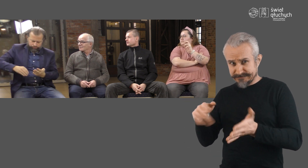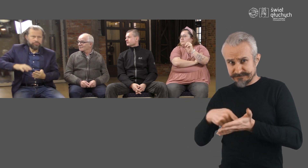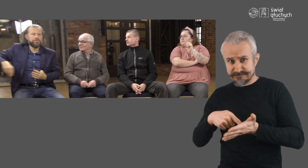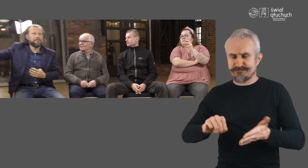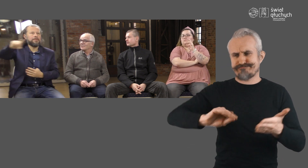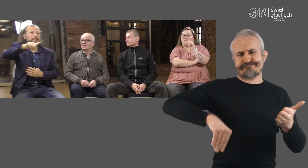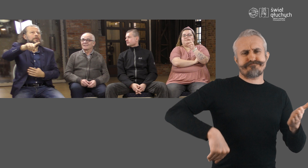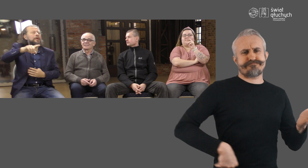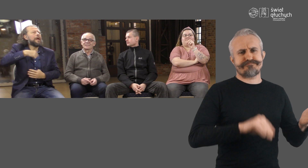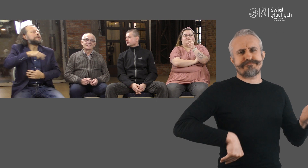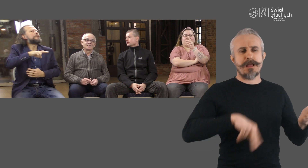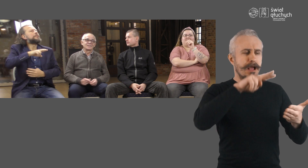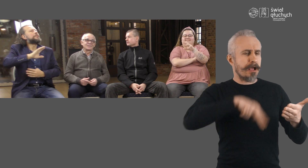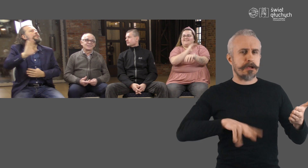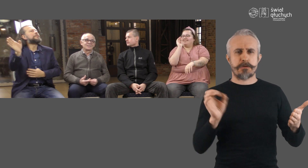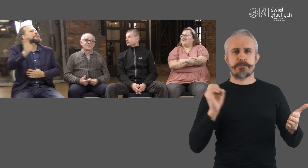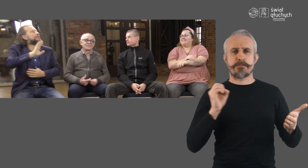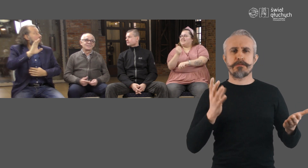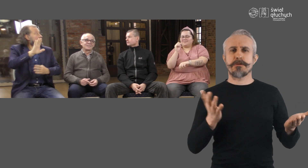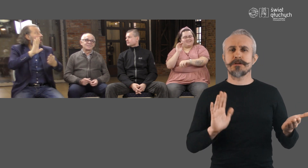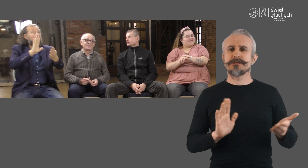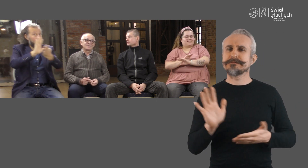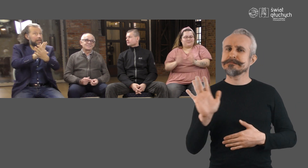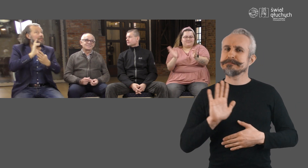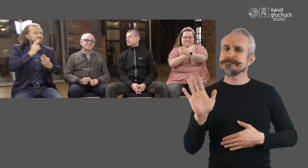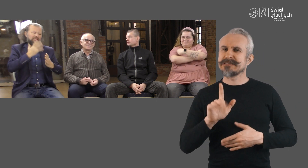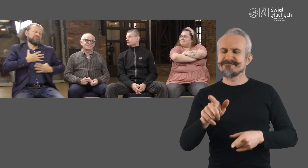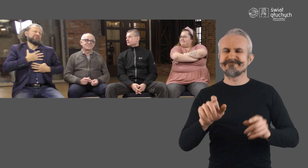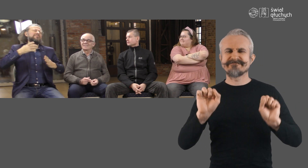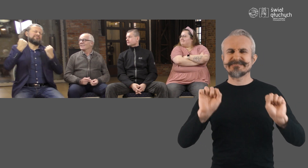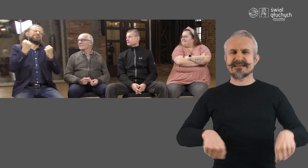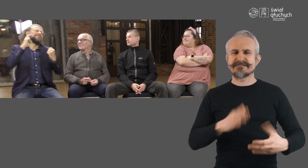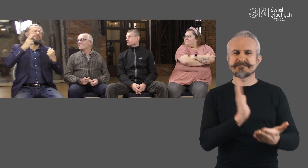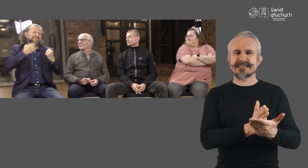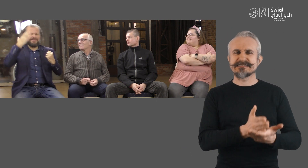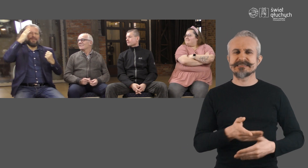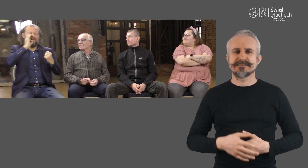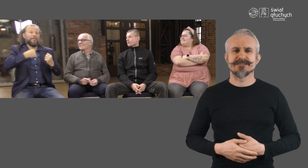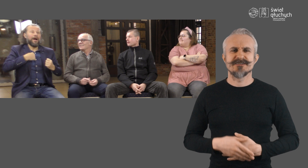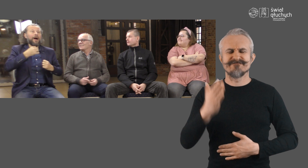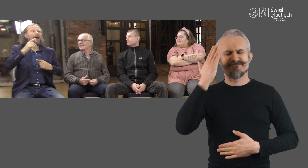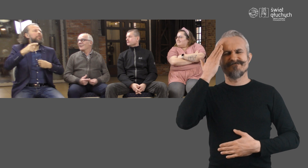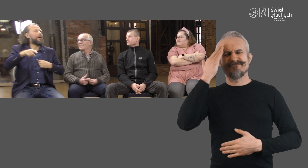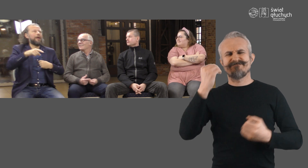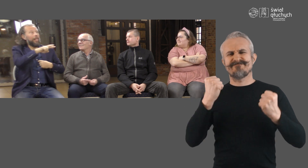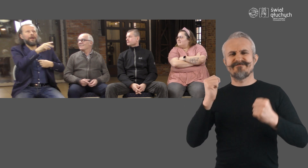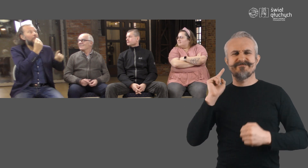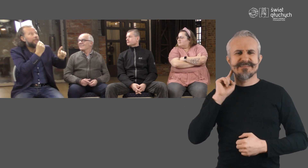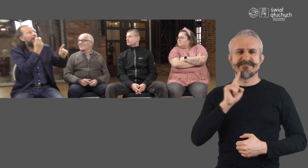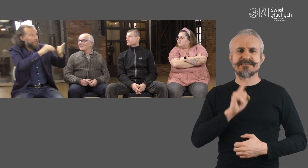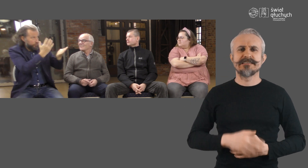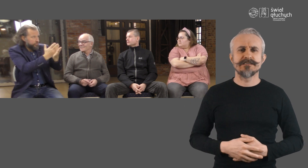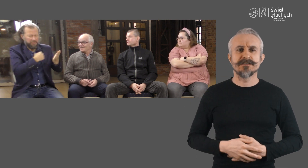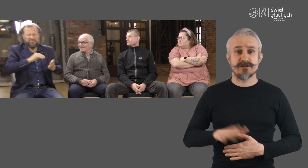kolega? Podpisałeś? Dobra, to ja też podpiszę. A nie, no nie powinno się tak robić. Tak, bardzo często, bardzo często. Ja wiem, ja jestem ze środowiska głuchych,